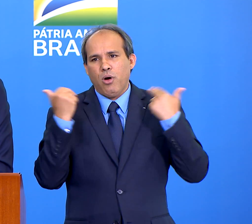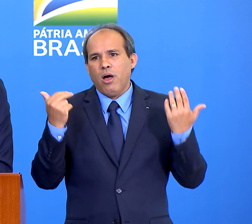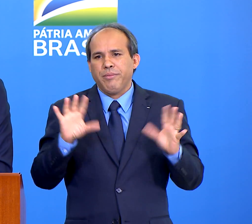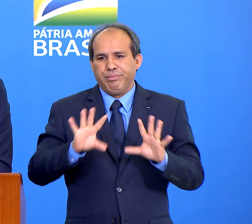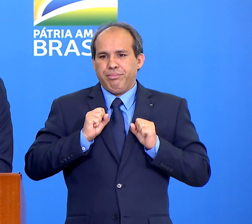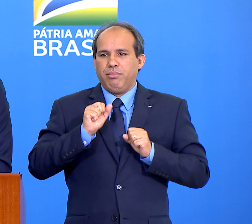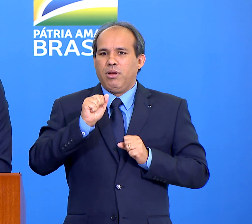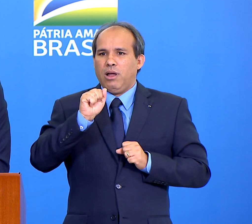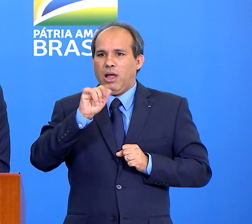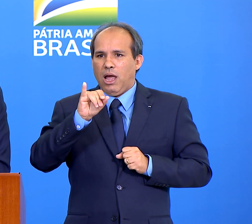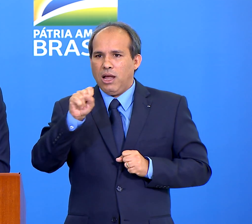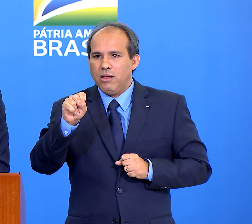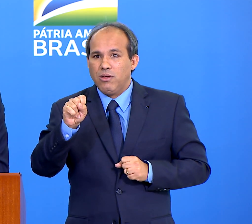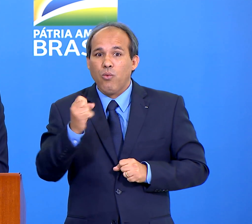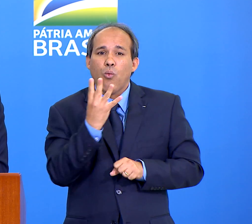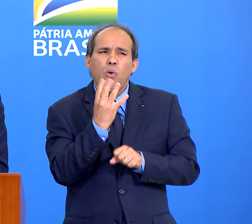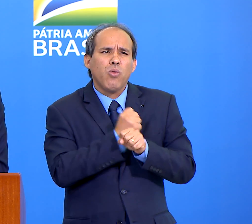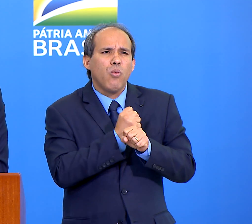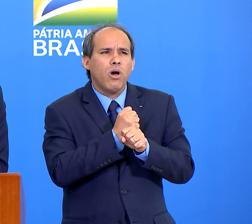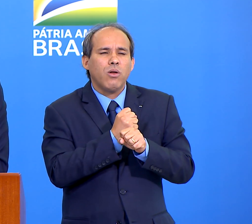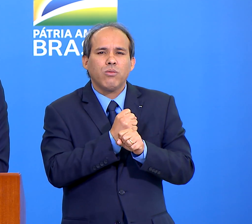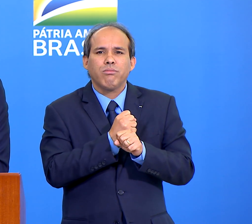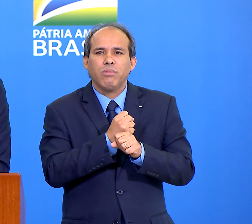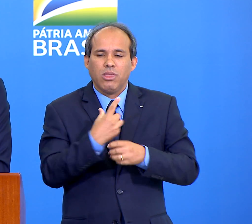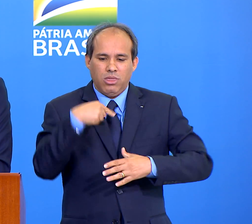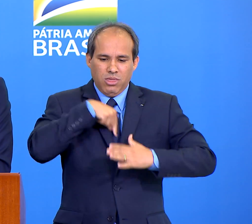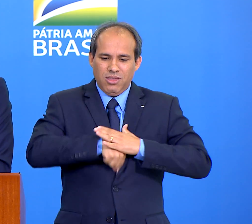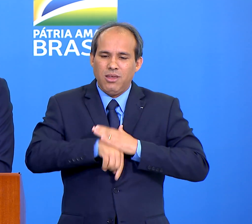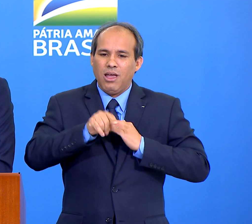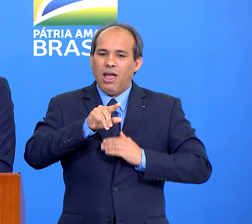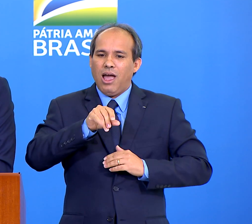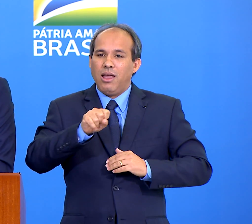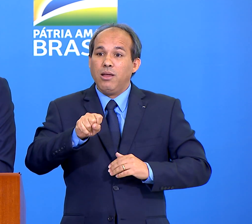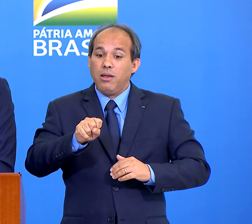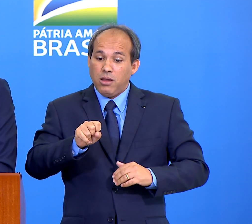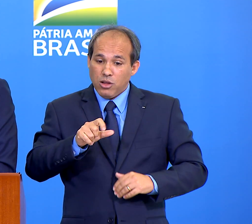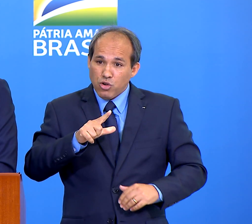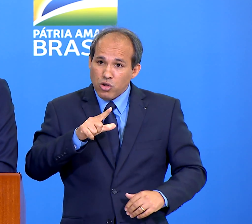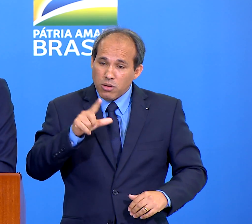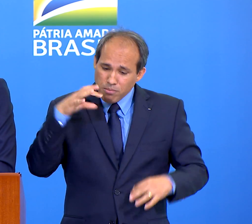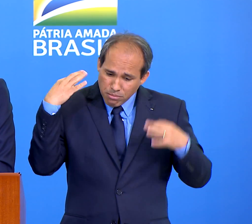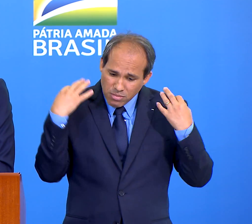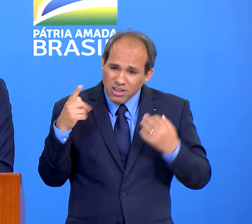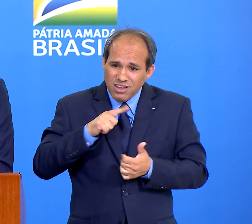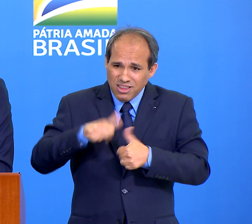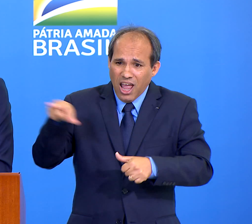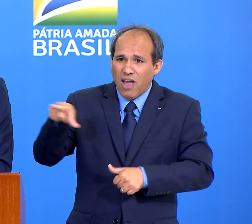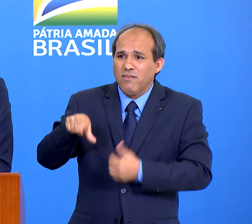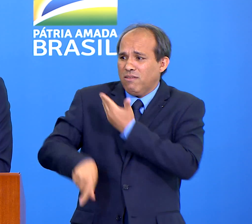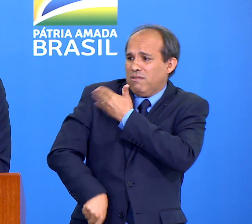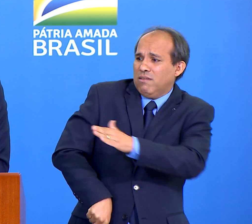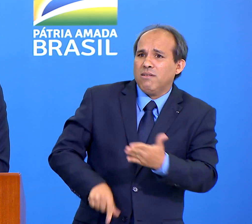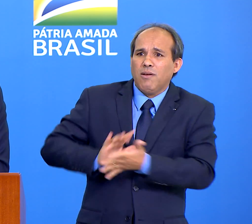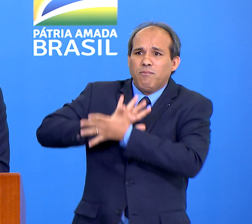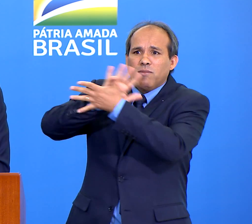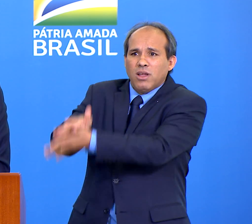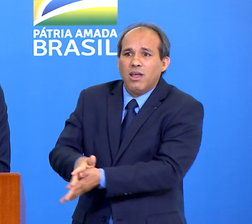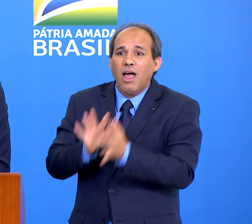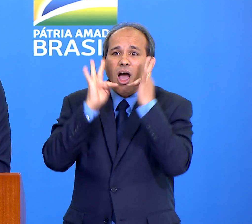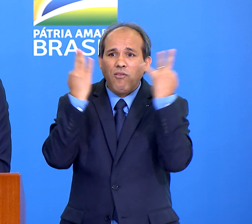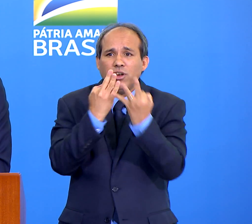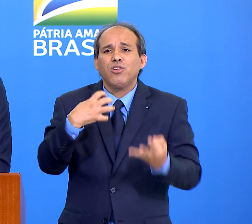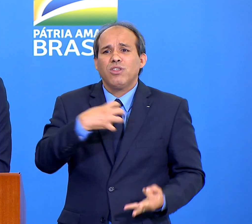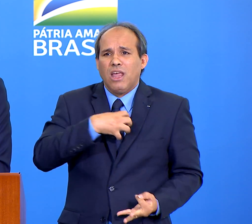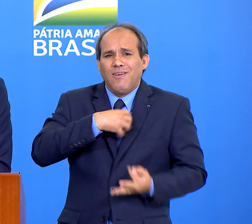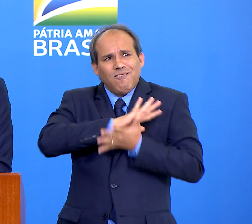consequência da Aids o quatro anos com AIDS era totalmente marginalizado A família era